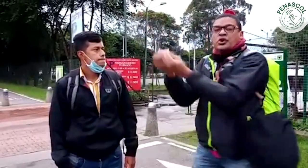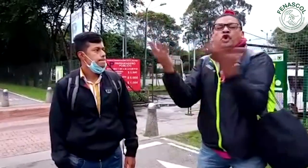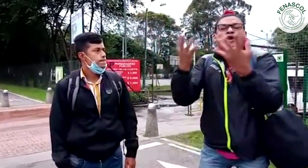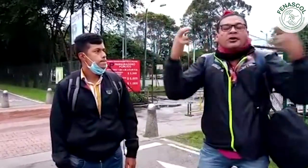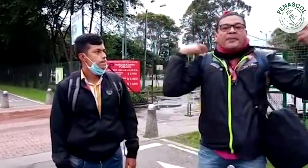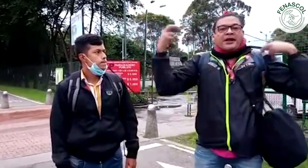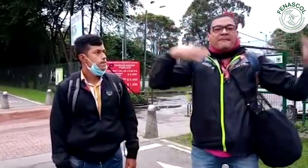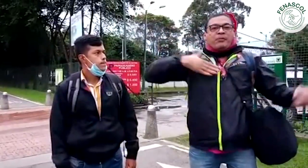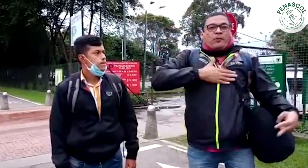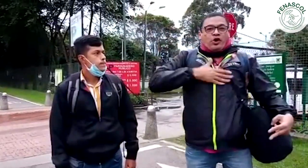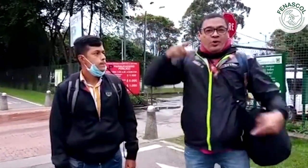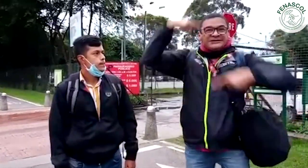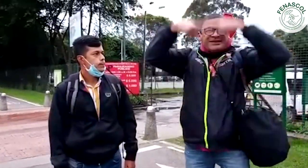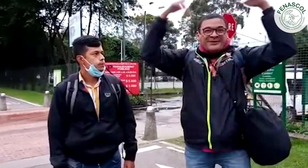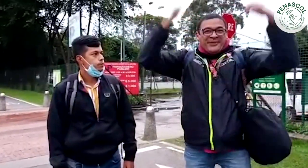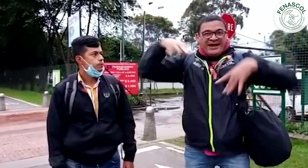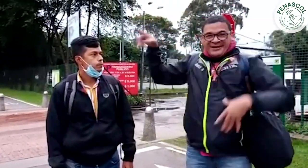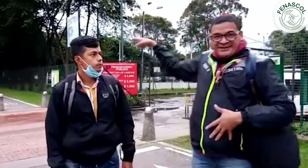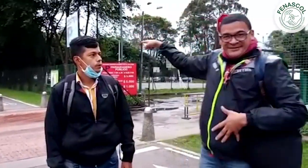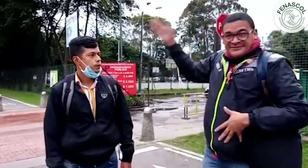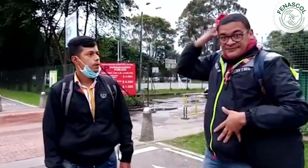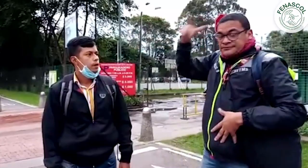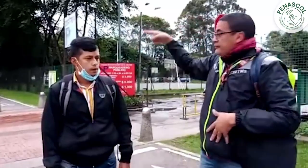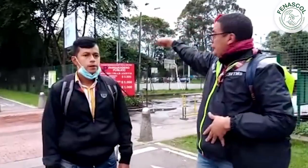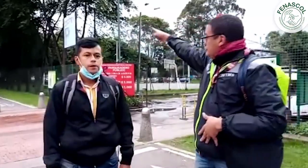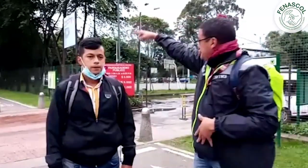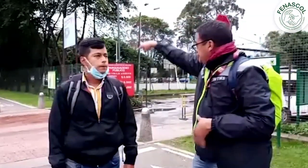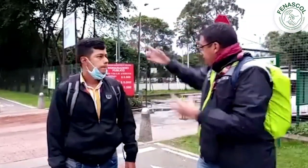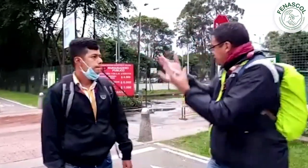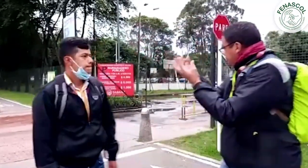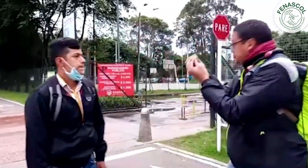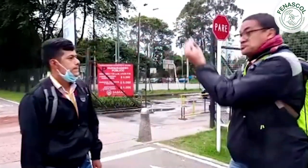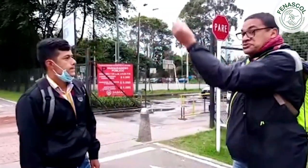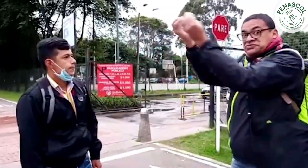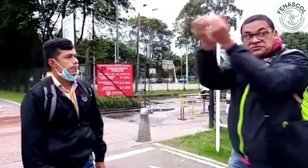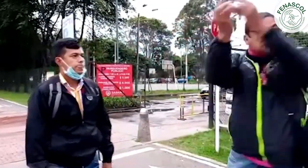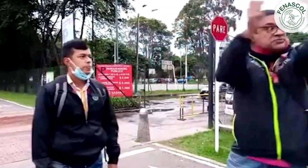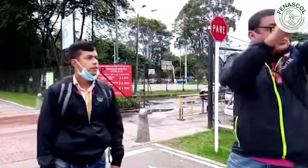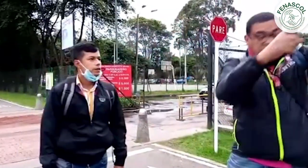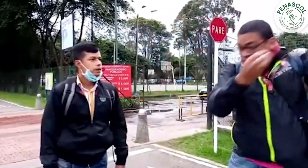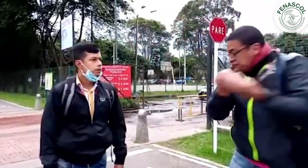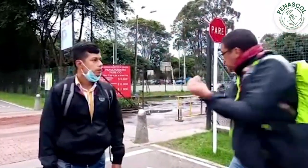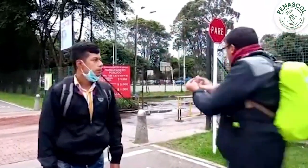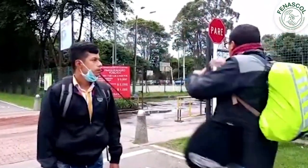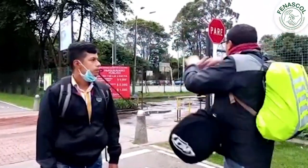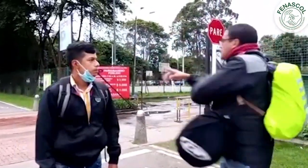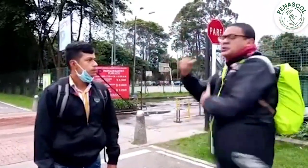aquellos con vehículos los ubicarán aquí, en este parqueadero, cerca de las instalaciones del Parque Salitre Mágico, frente al Parque Simón Bolívar. Y el